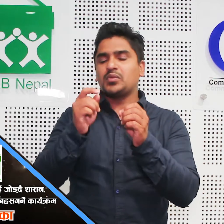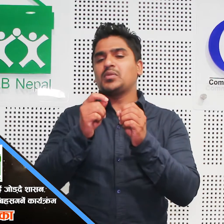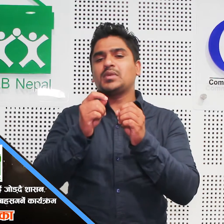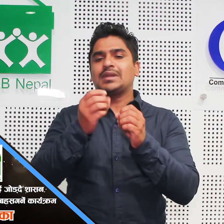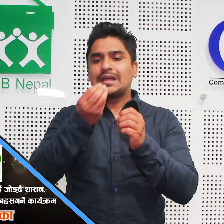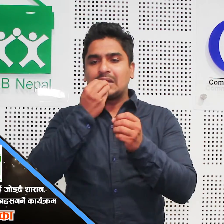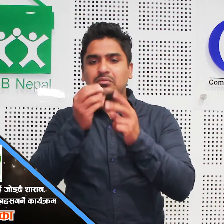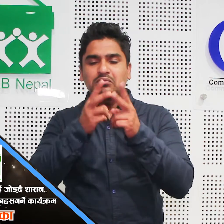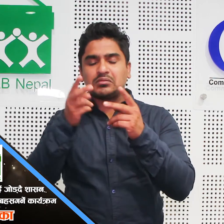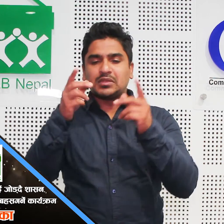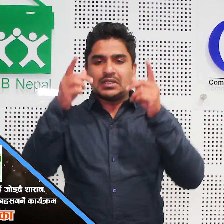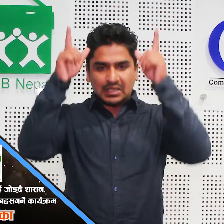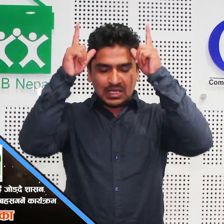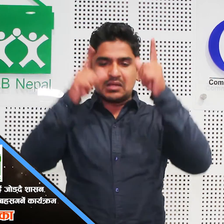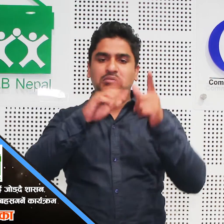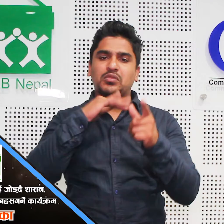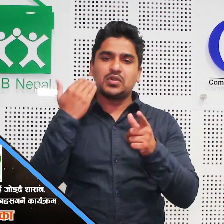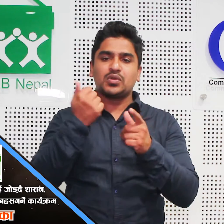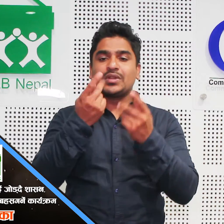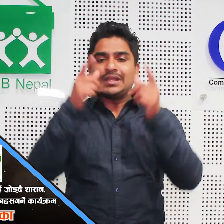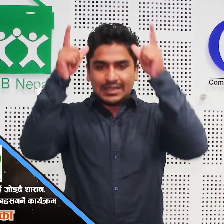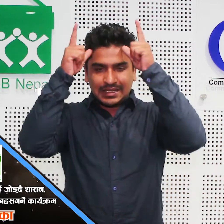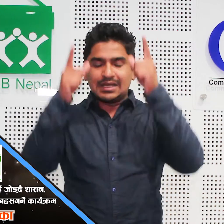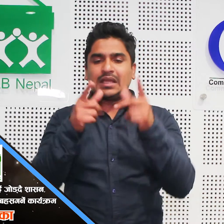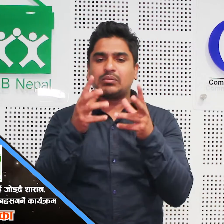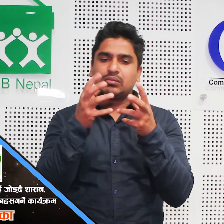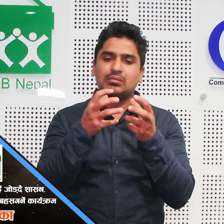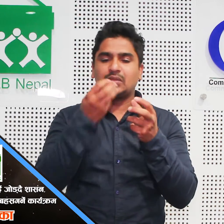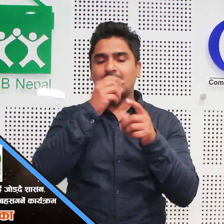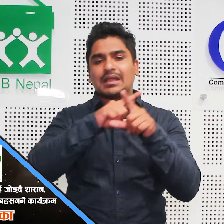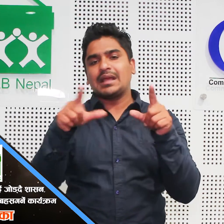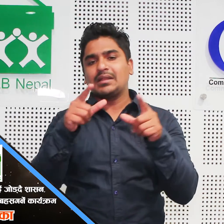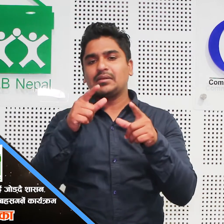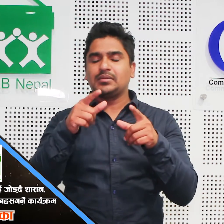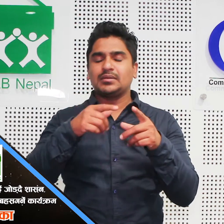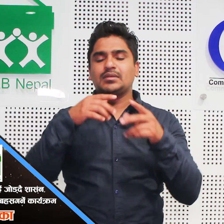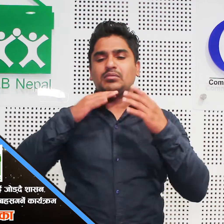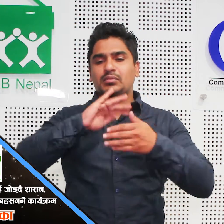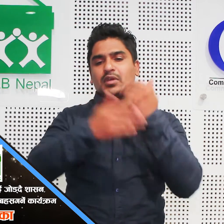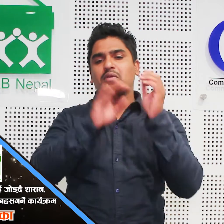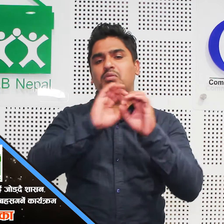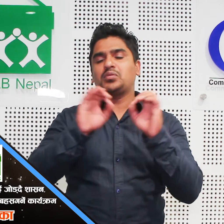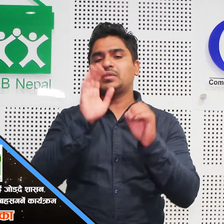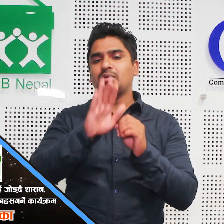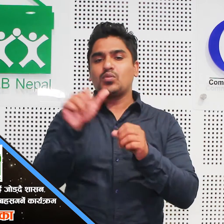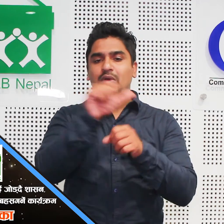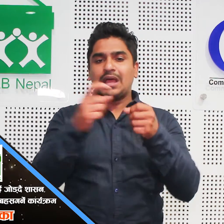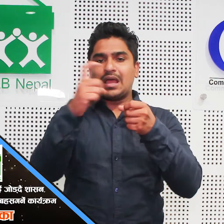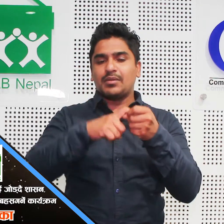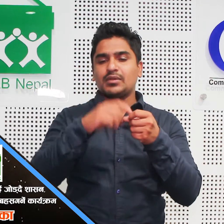नसक्दा गाई कुपोषित भई मरेका र कतिपय गाई कुपोषणकै कारण बाँझो भएका उहाँको भनाइ छ। उहाँ आबद्ध डुम्रे दूध सहकारीमा